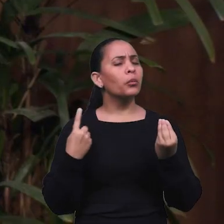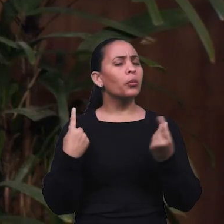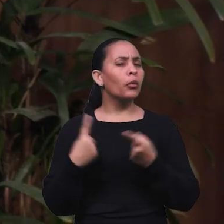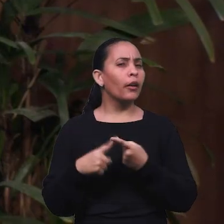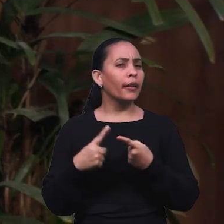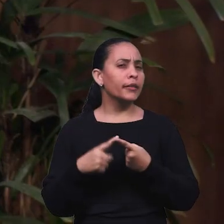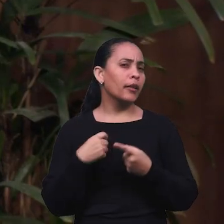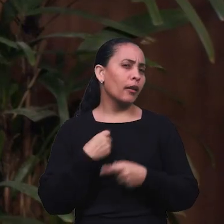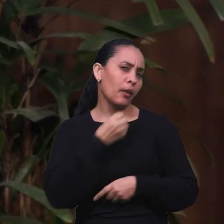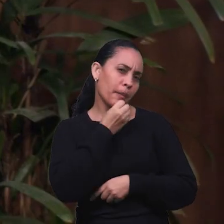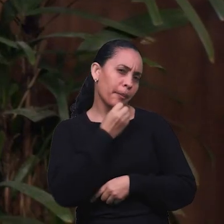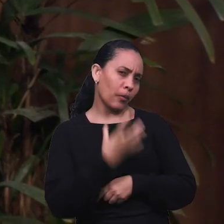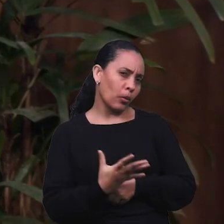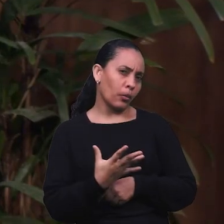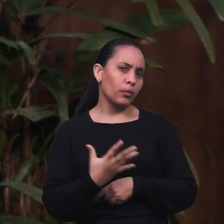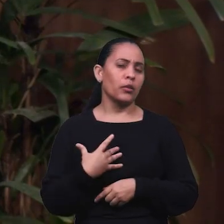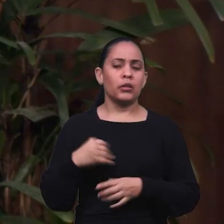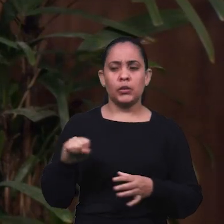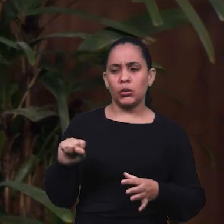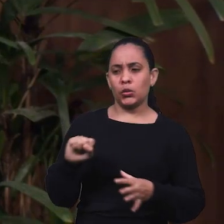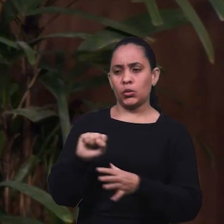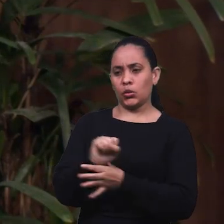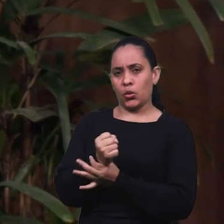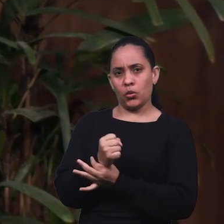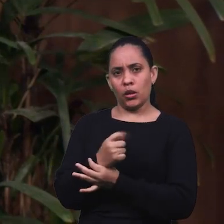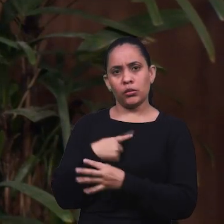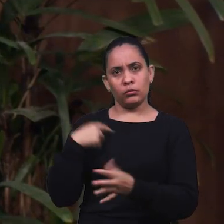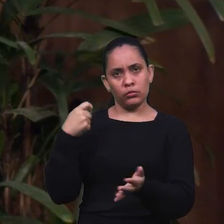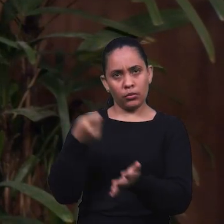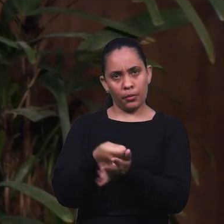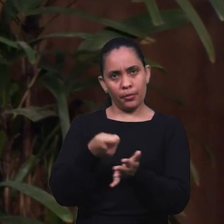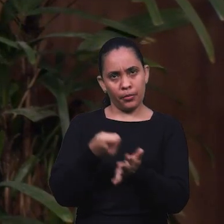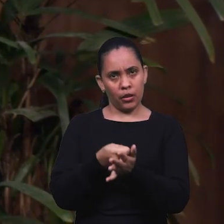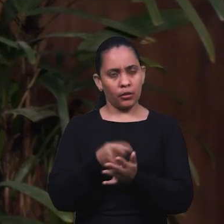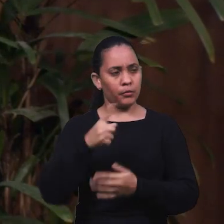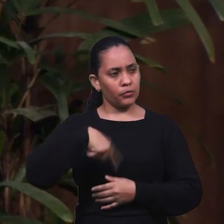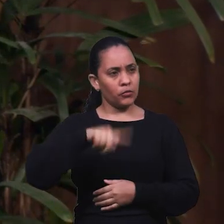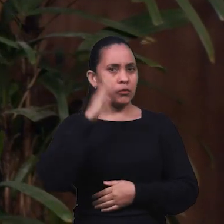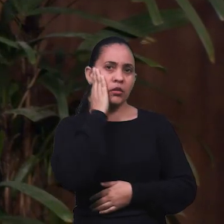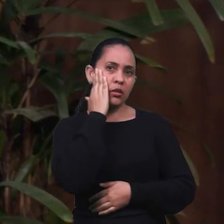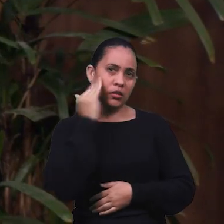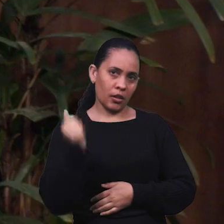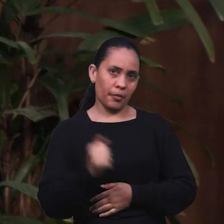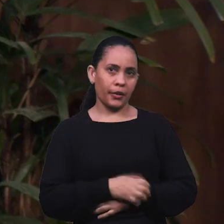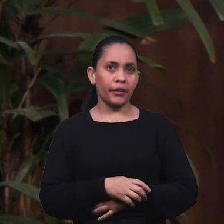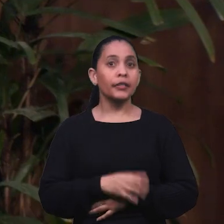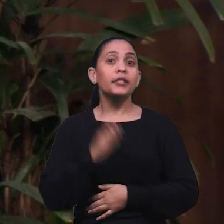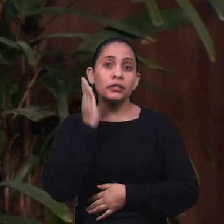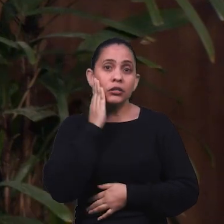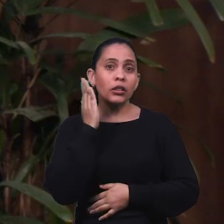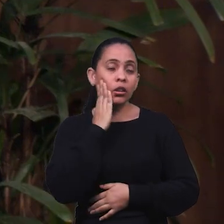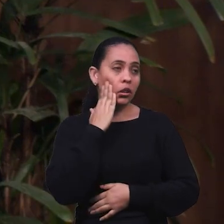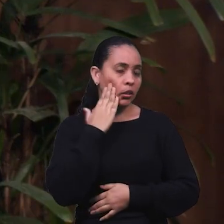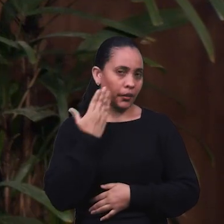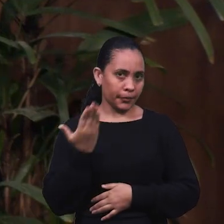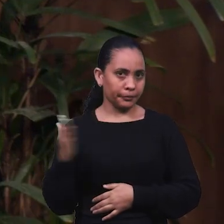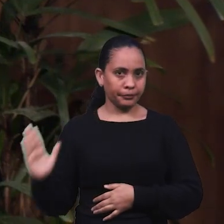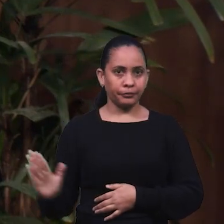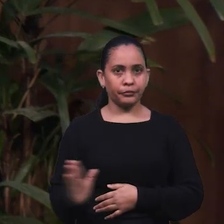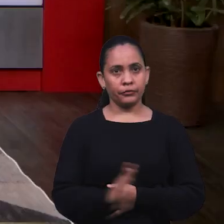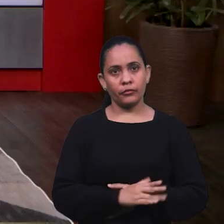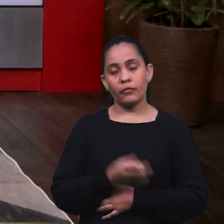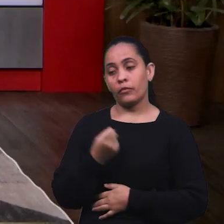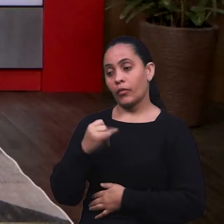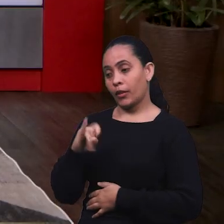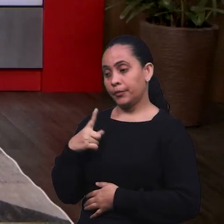o que que me dá de segurança quando eu faço essa contribuição no INSS? Só para eles saberem, entenderem um pouco mais sobre Tá,